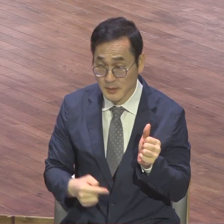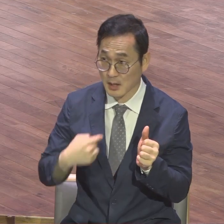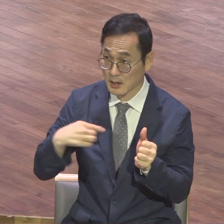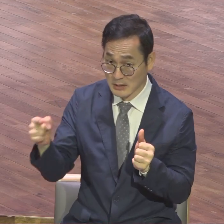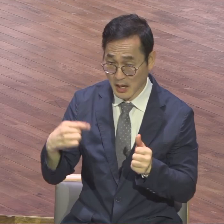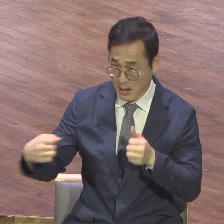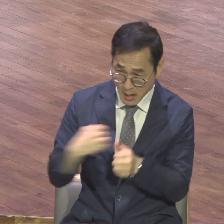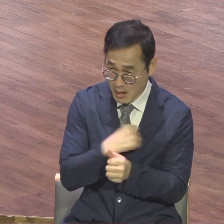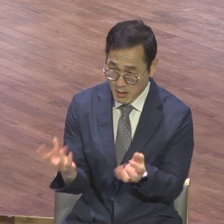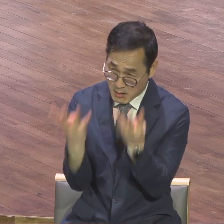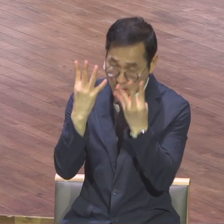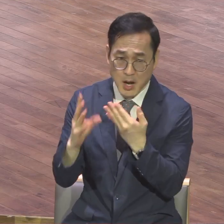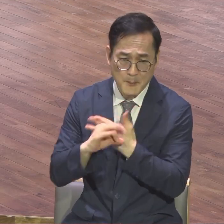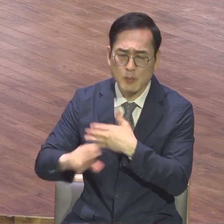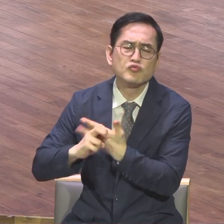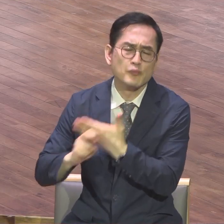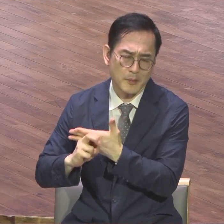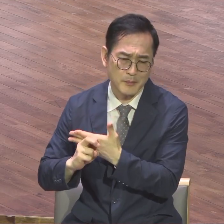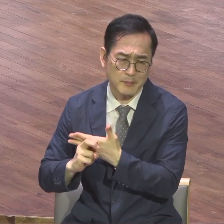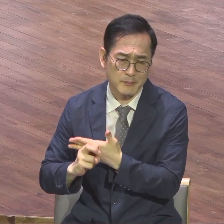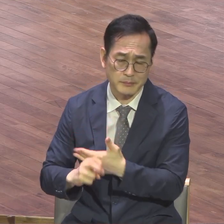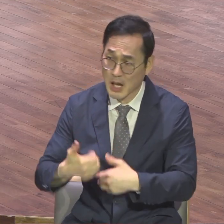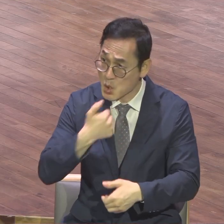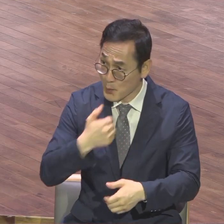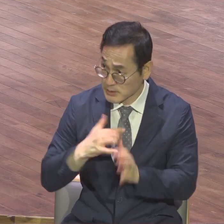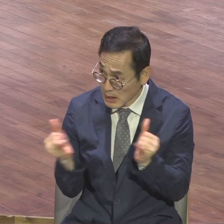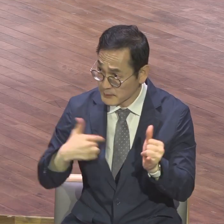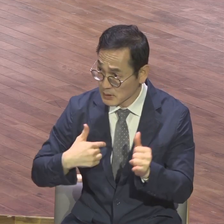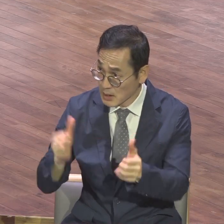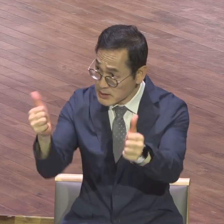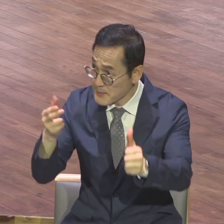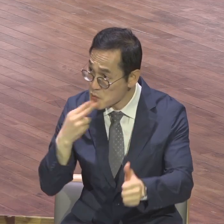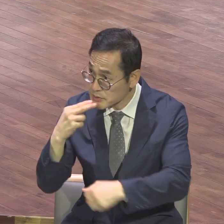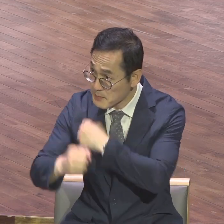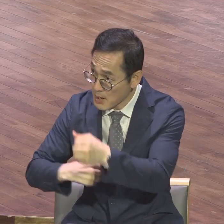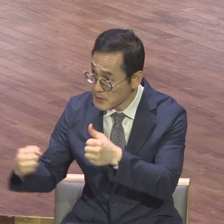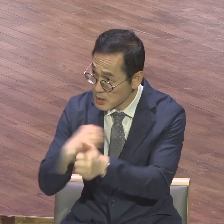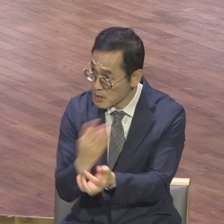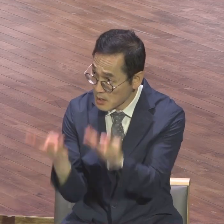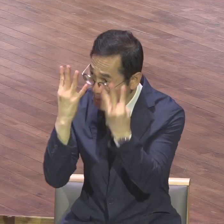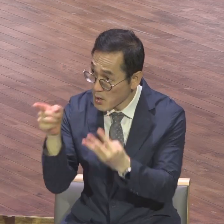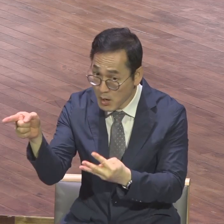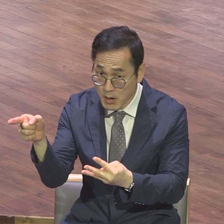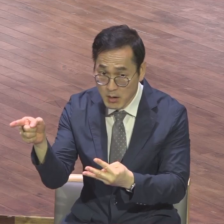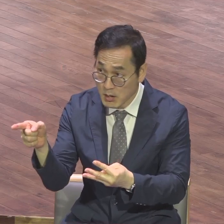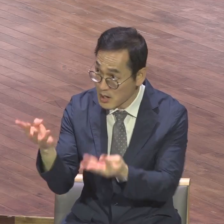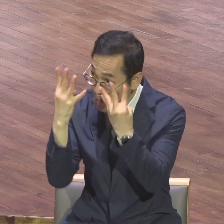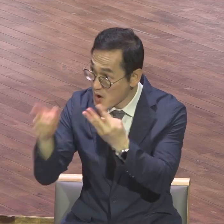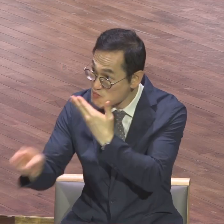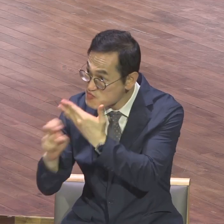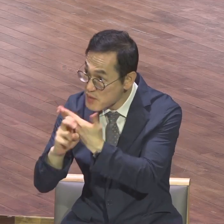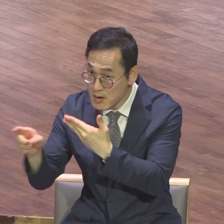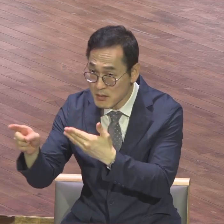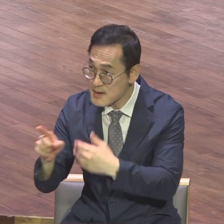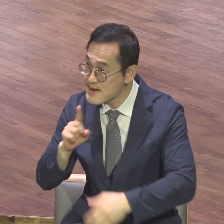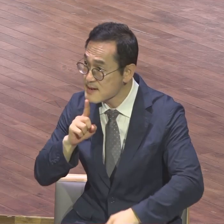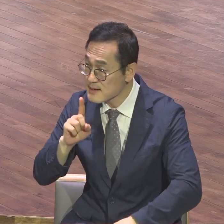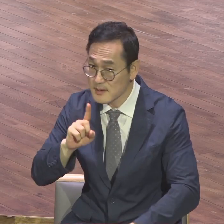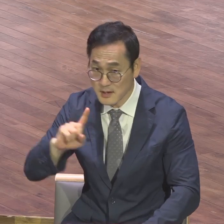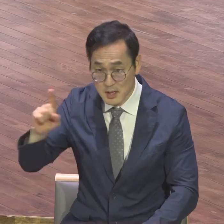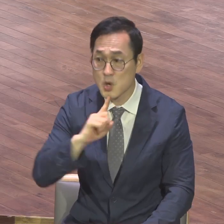확정되지 않는 로마 시민에게 매질을 한다. 감옥에 가두는 것 절대로 못하게 금지되어 있어요.